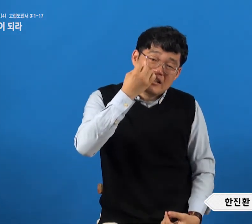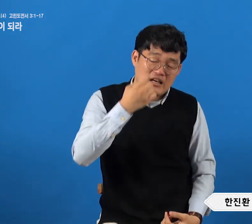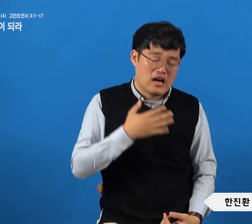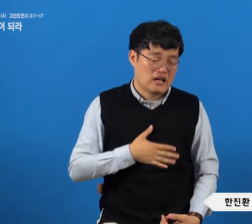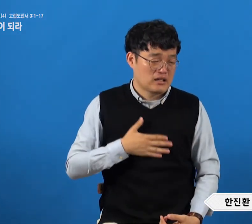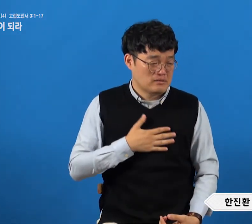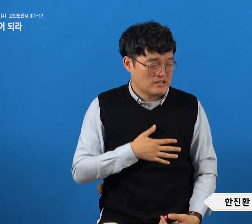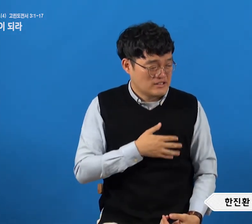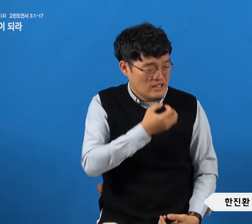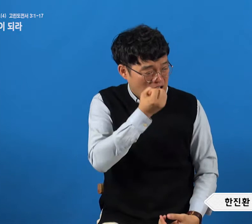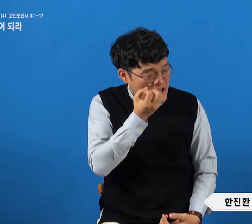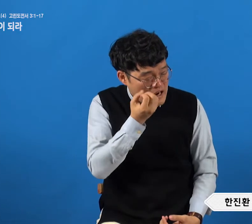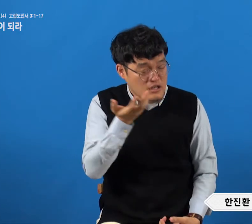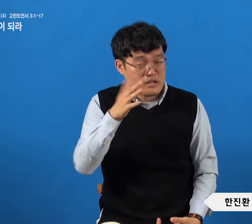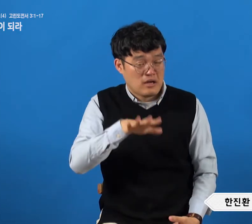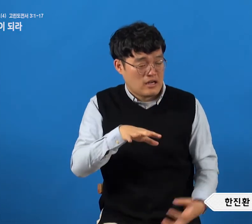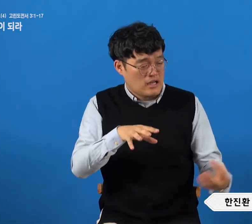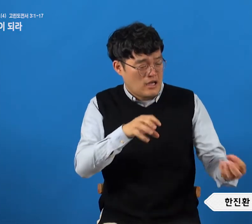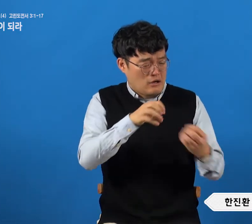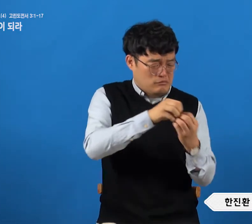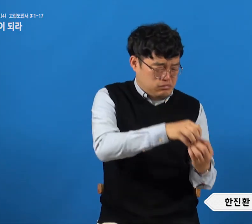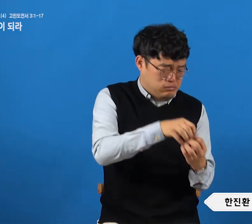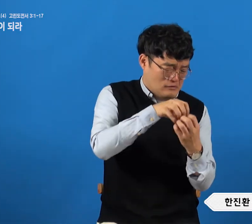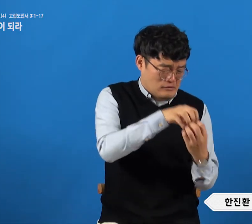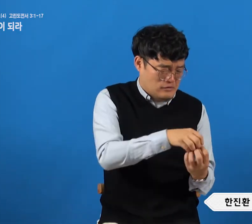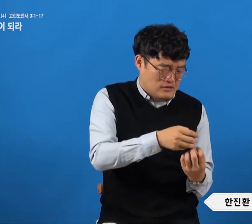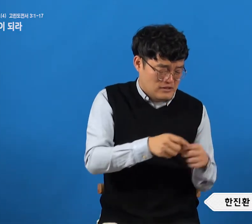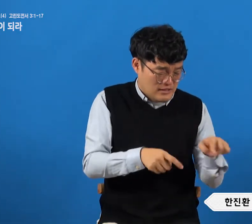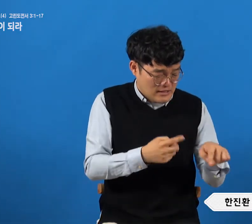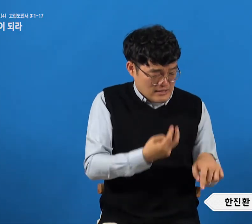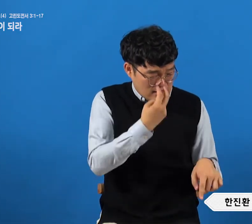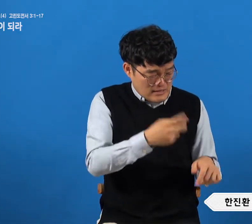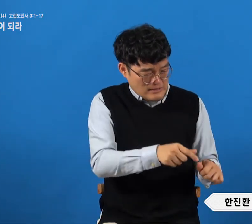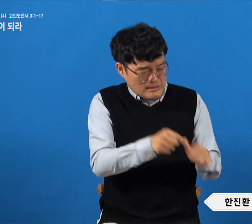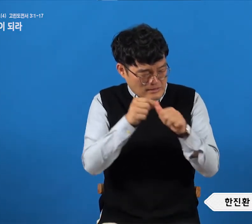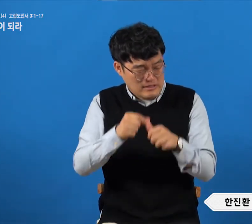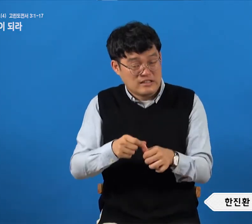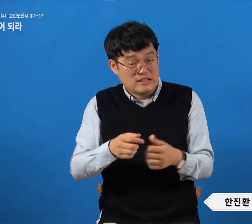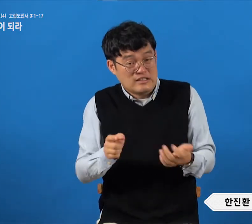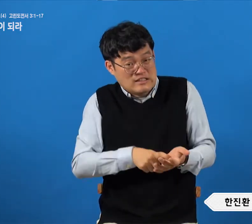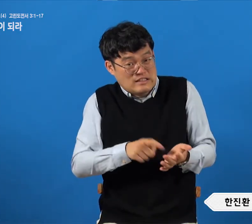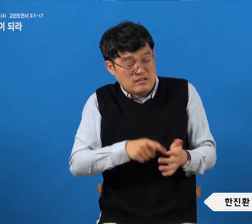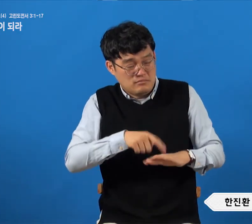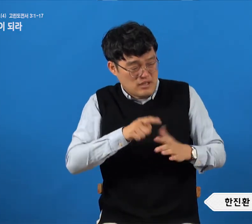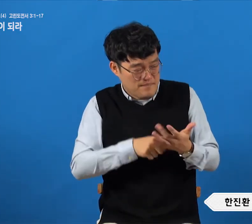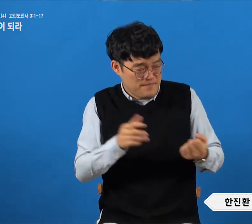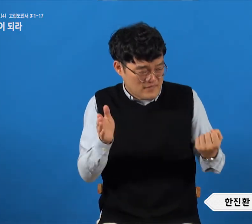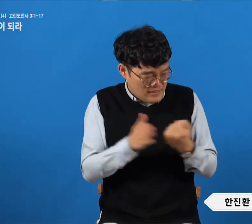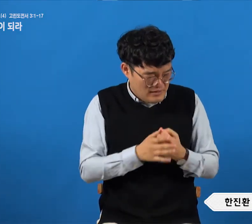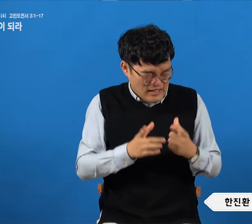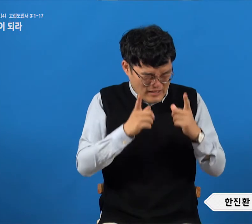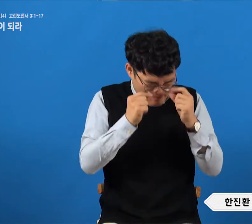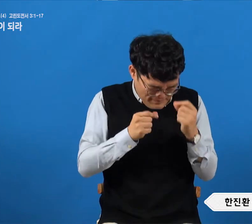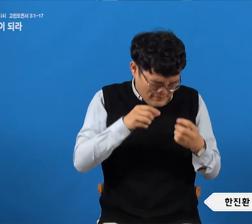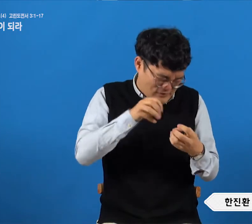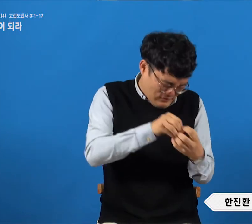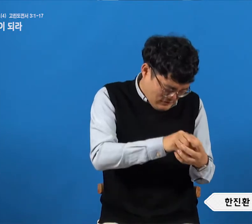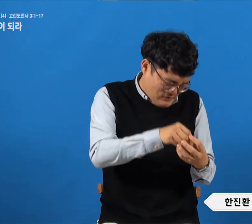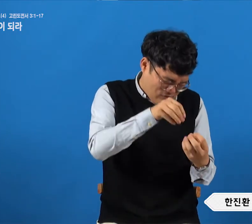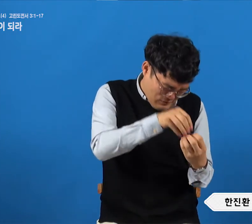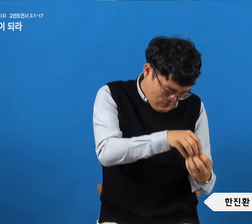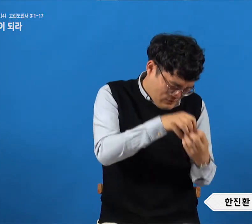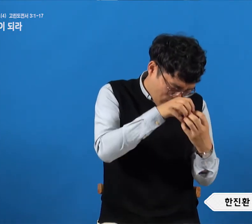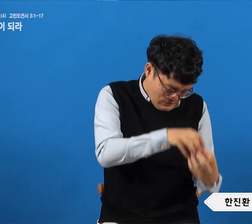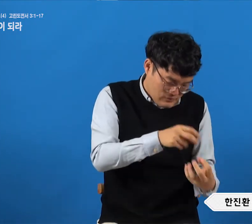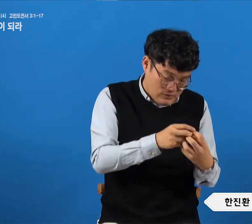이상하고 진짜 기분 이상했지만은 그래도 뭐 어쨌든 사람을 살려야 되겠다는 다급한 마음에 눈 질끈 감고